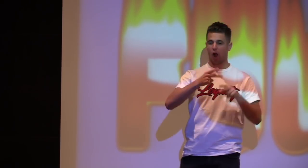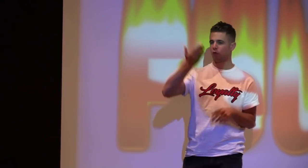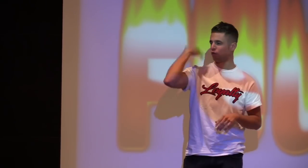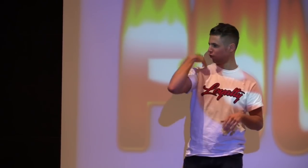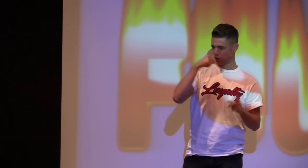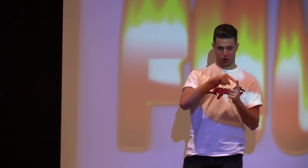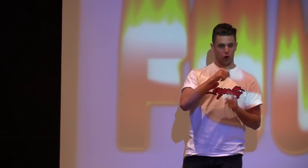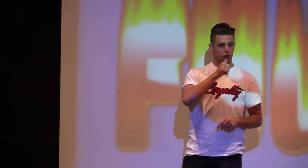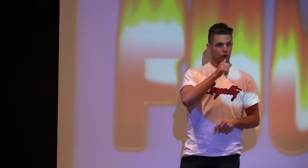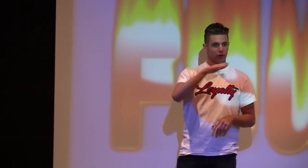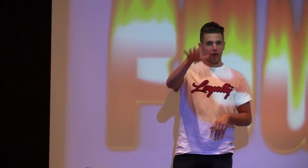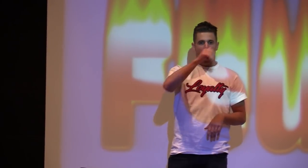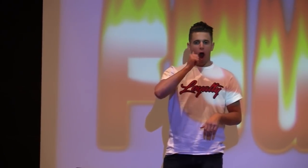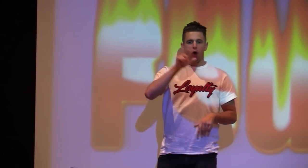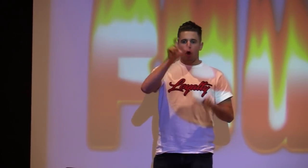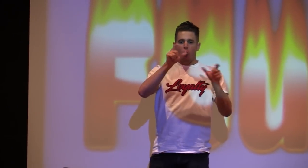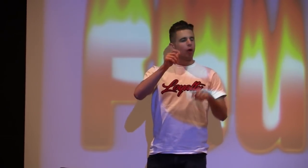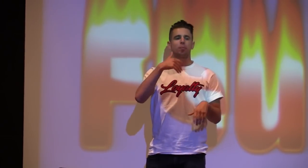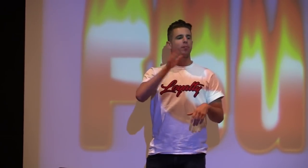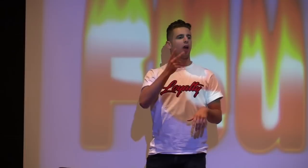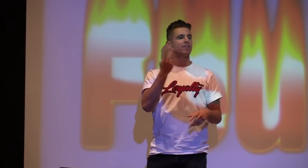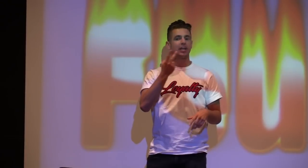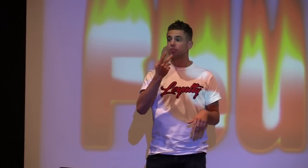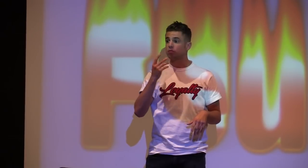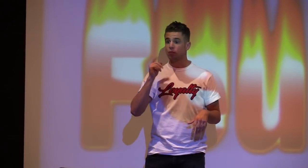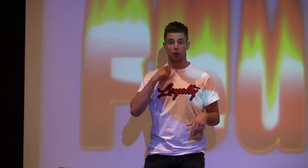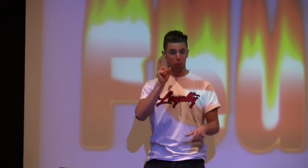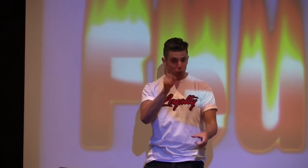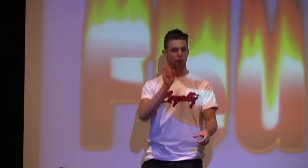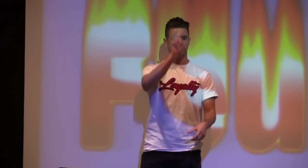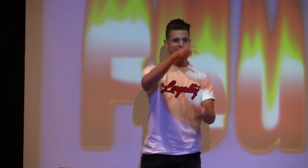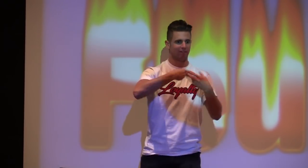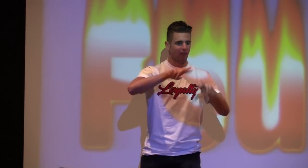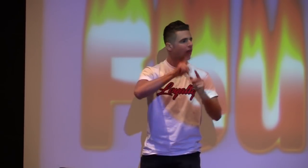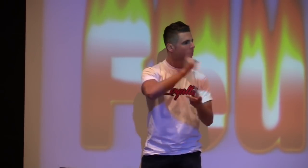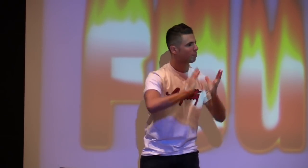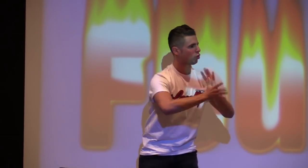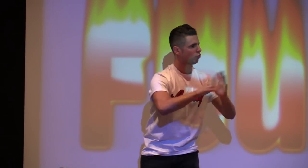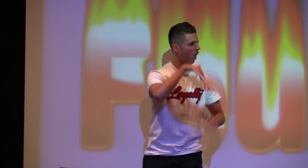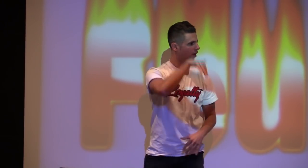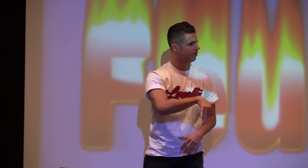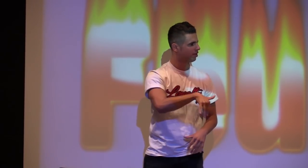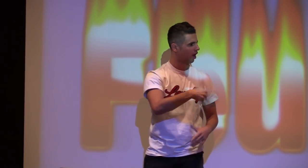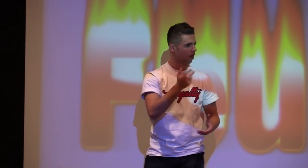Und nicht diese Star-Mentalität, alle wollen für Essen spielen, das fördert den ganzen Vereinsleben ja auch nicht.